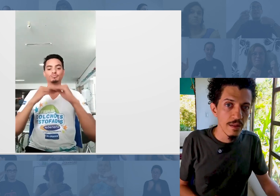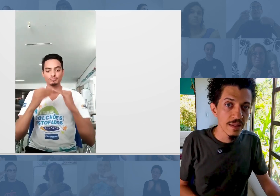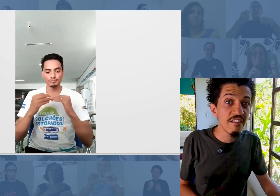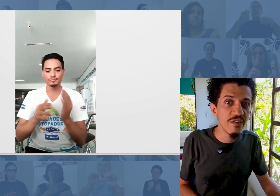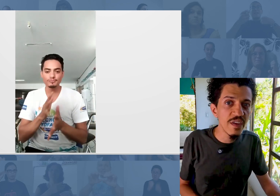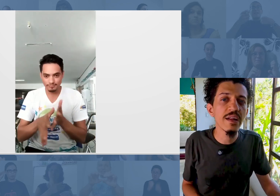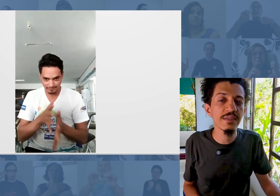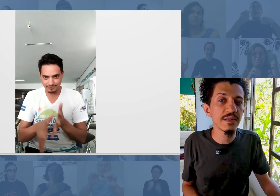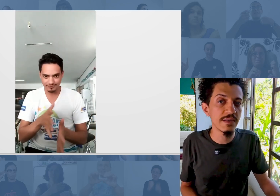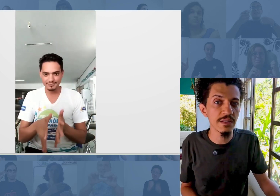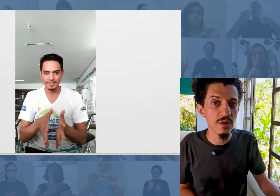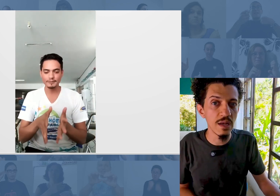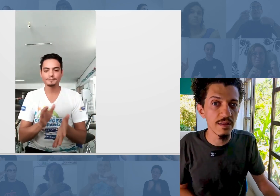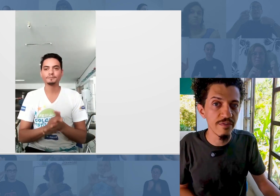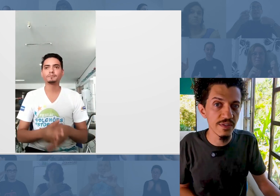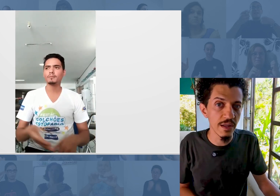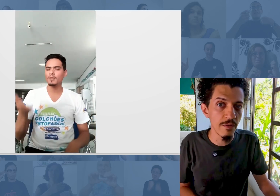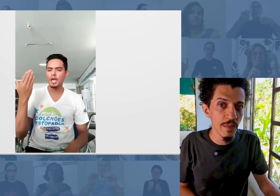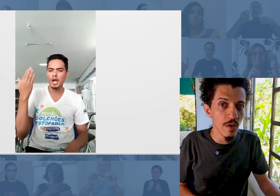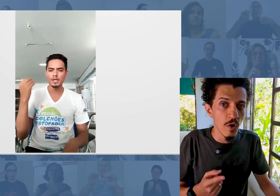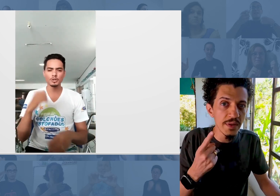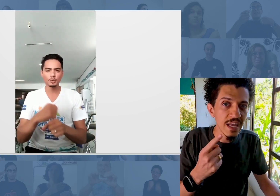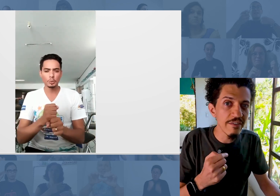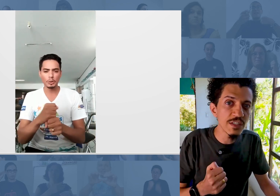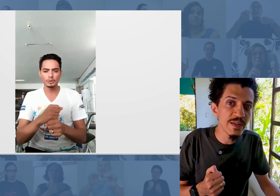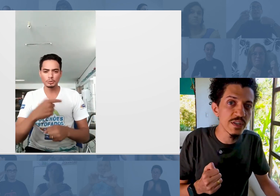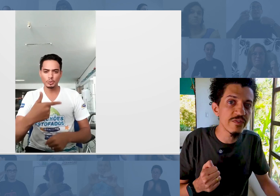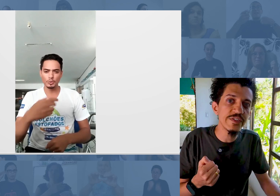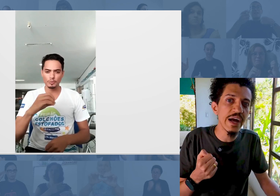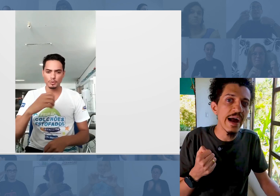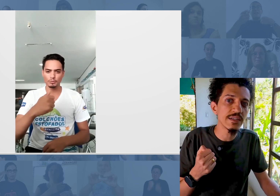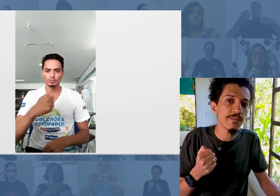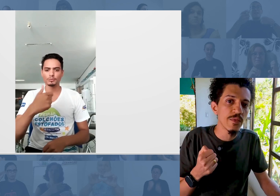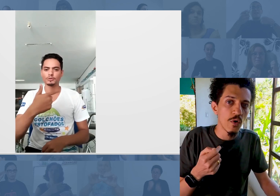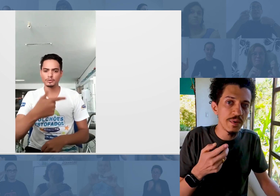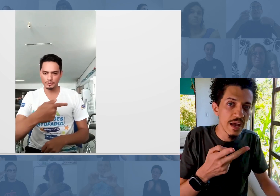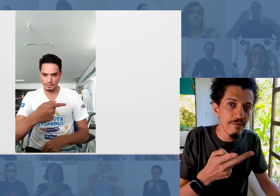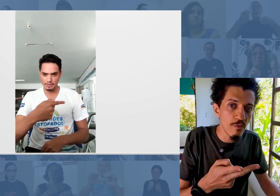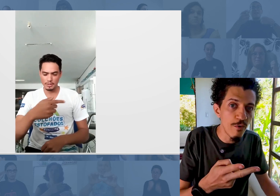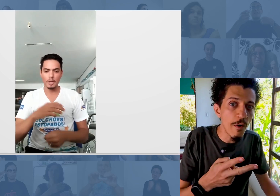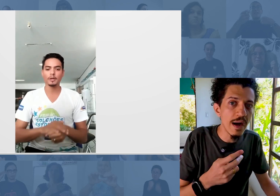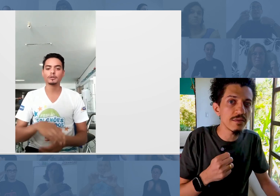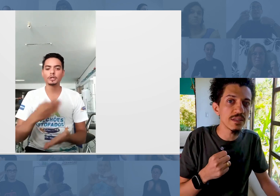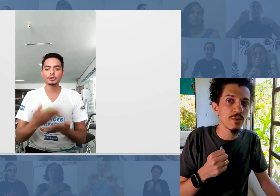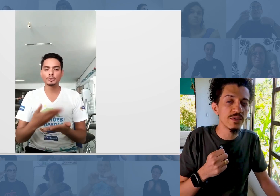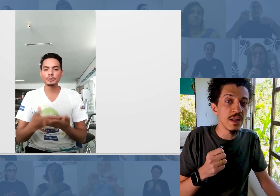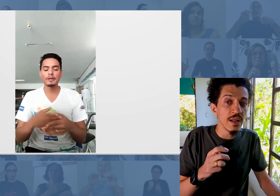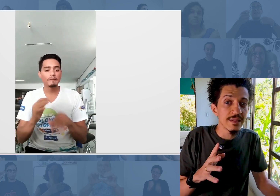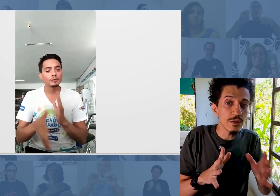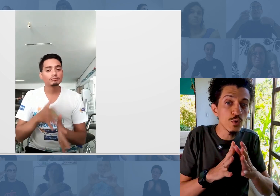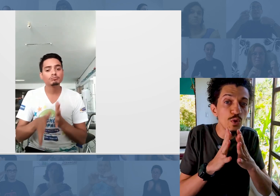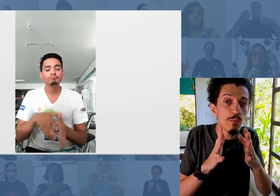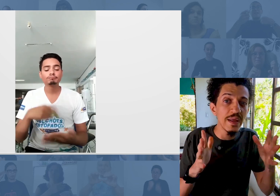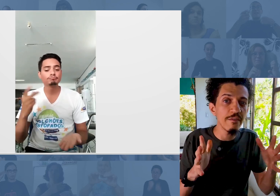Tem vida na sinalização que ele está fazendo. Observa as expressões faciais, observa o formato das mãos dele, está tudo muito bem